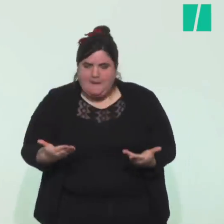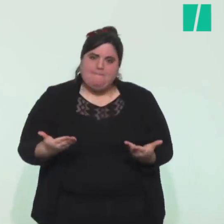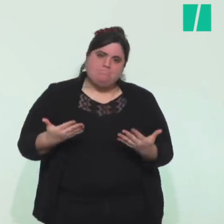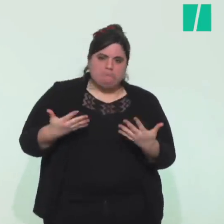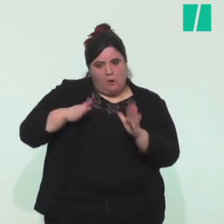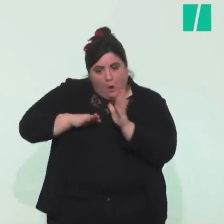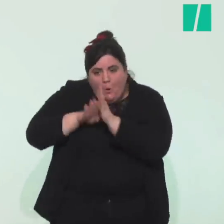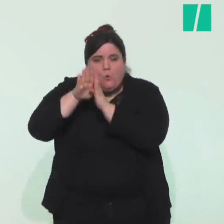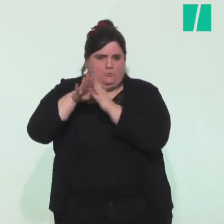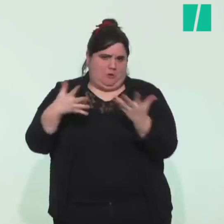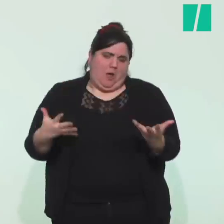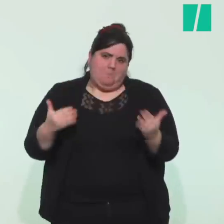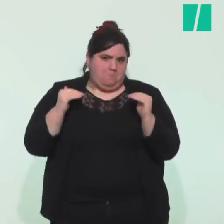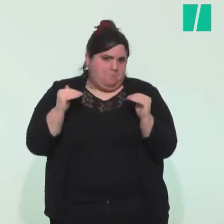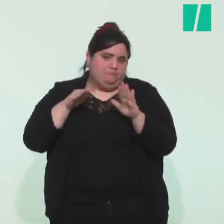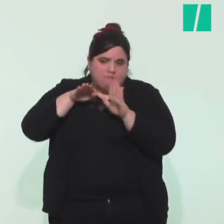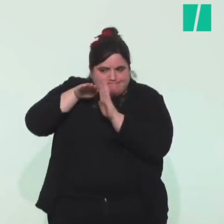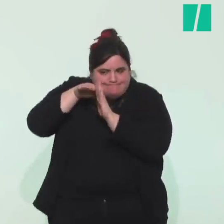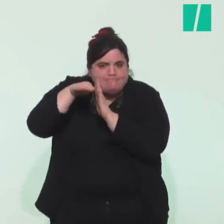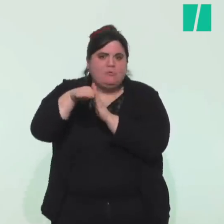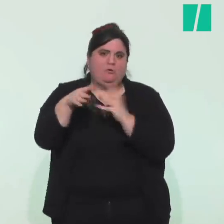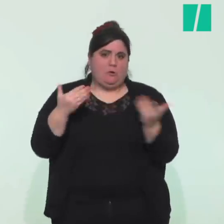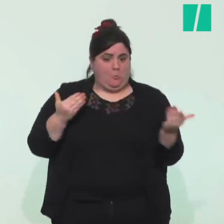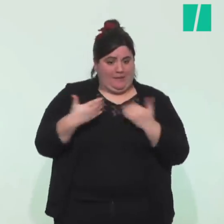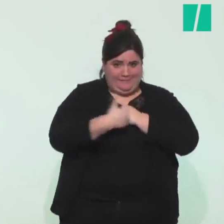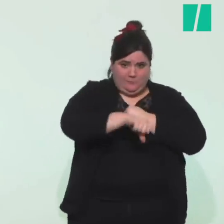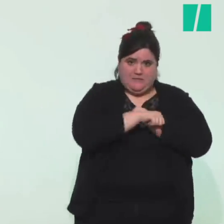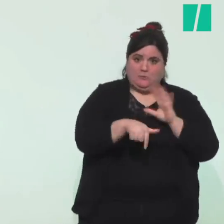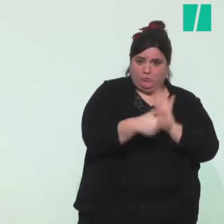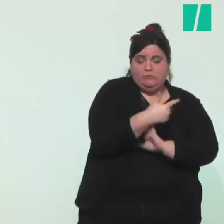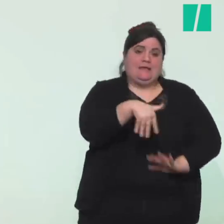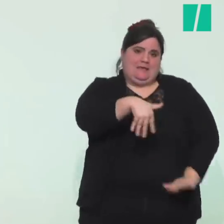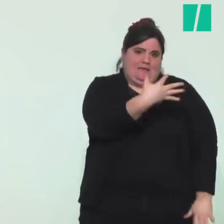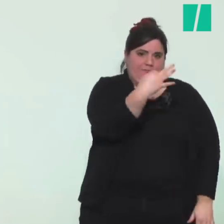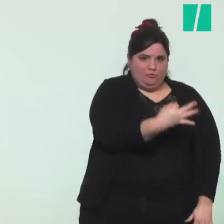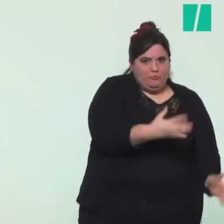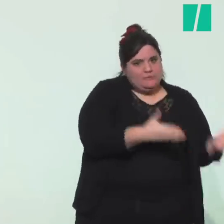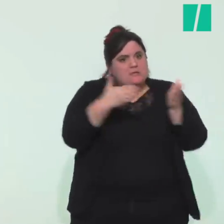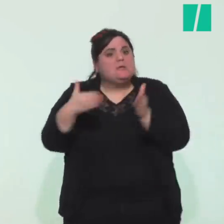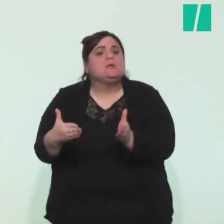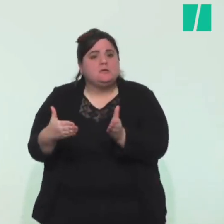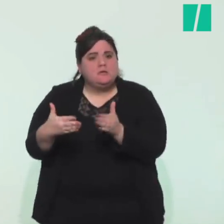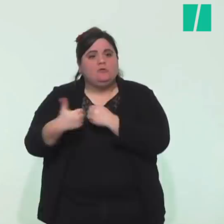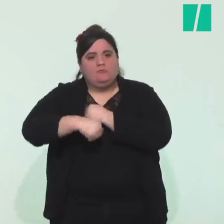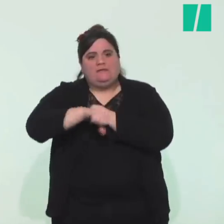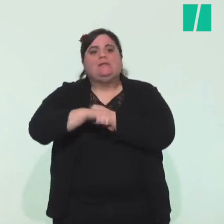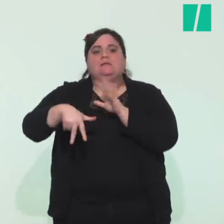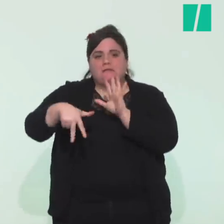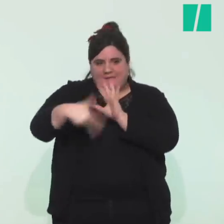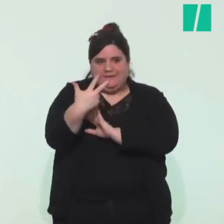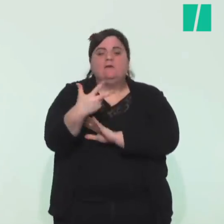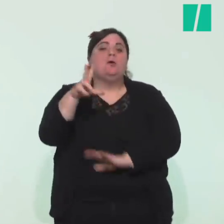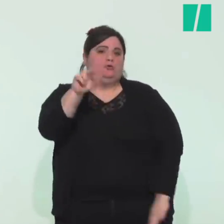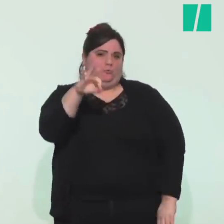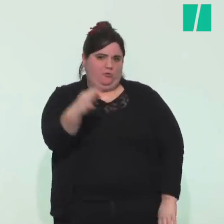12 et un excès de 30% sur la semaine 13. À l'échelon régional, l'excès de mortalité est observé dans